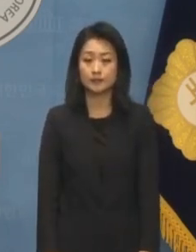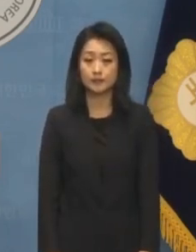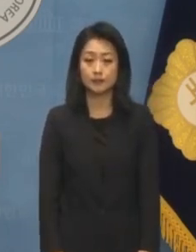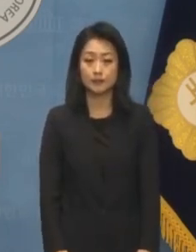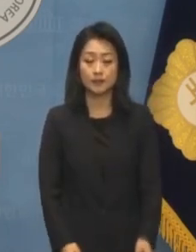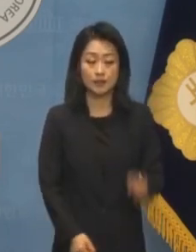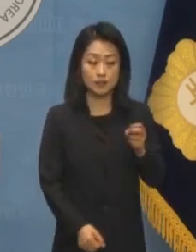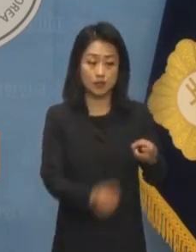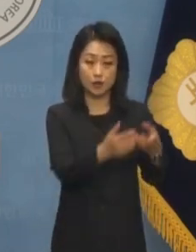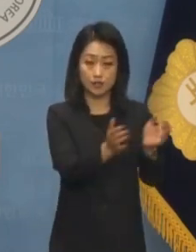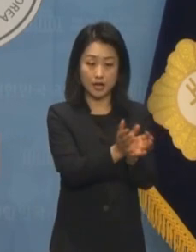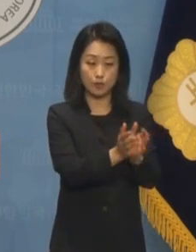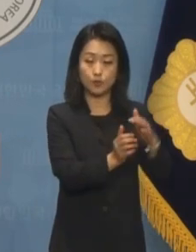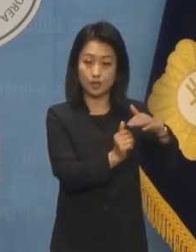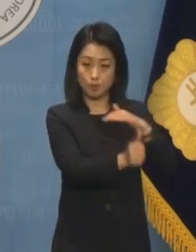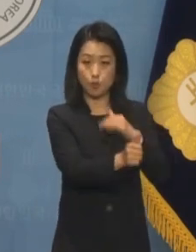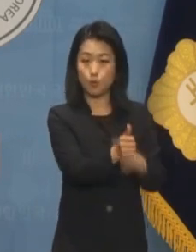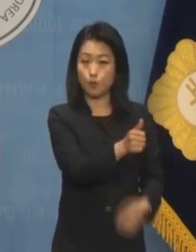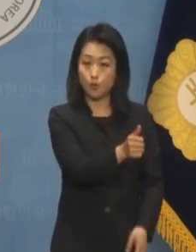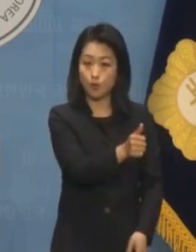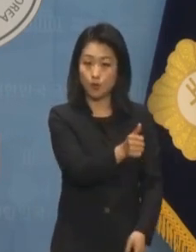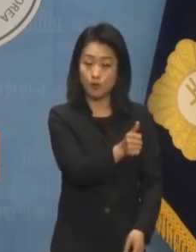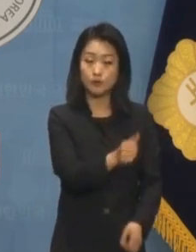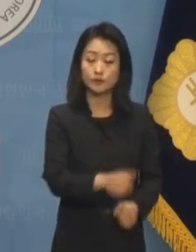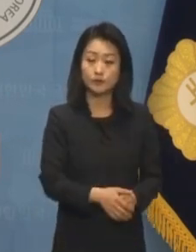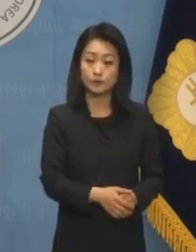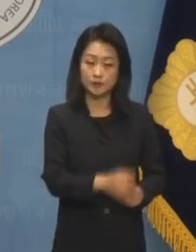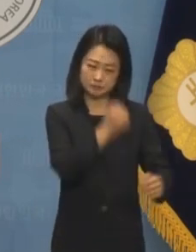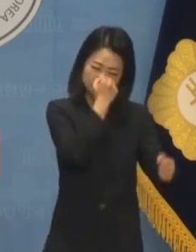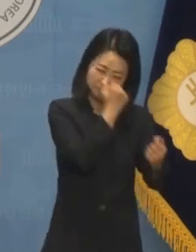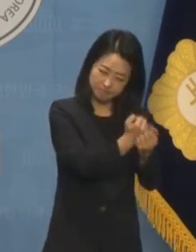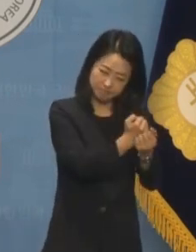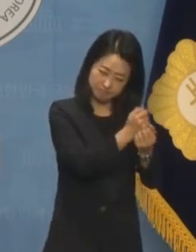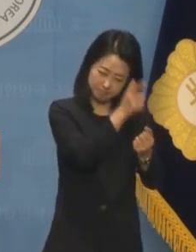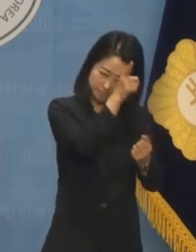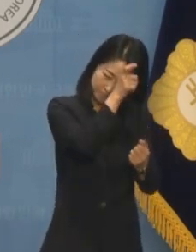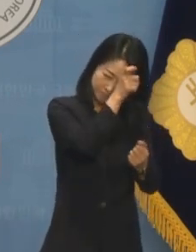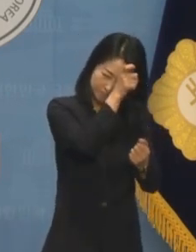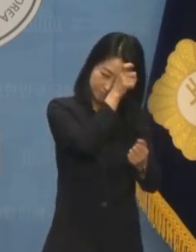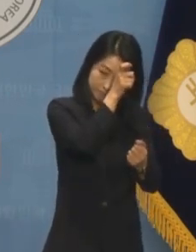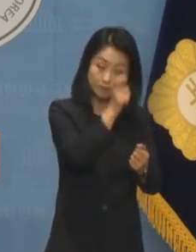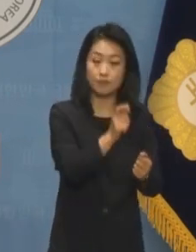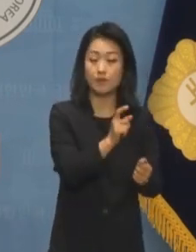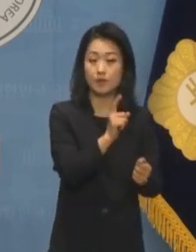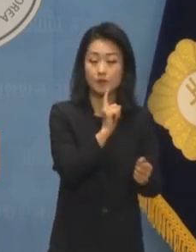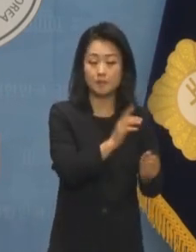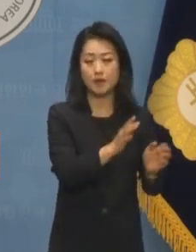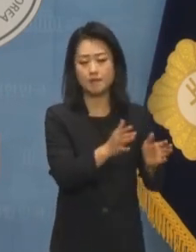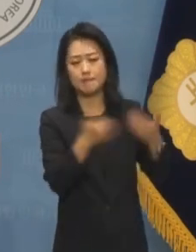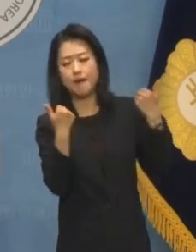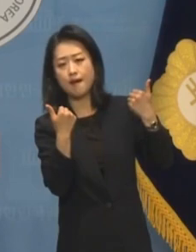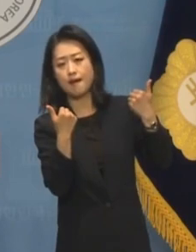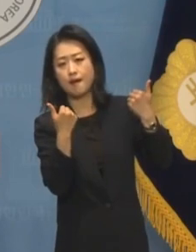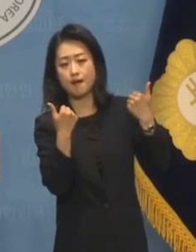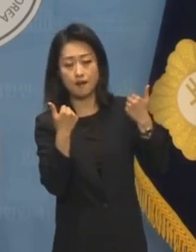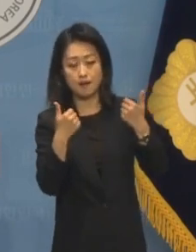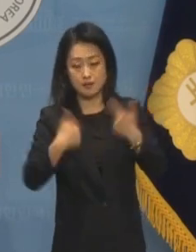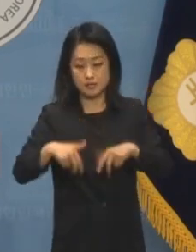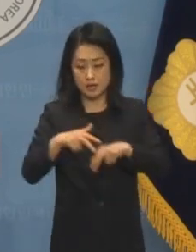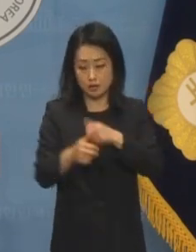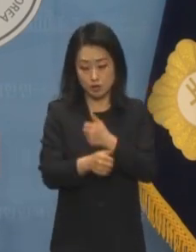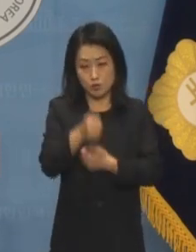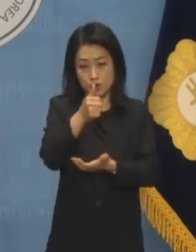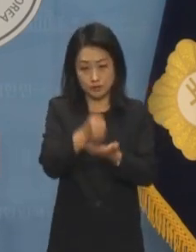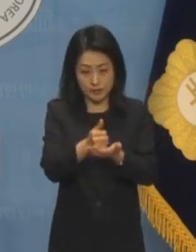추호경 여당 원내대표는 막가파 주장만 내세운 독재 운운하며 우리 당의 원구성 협의 요청에